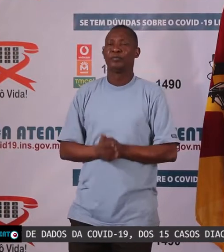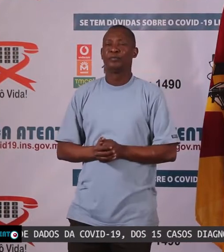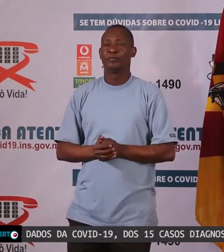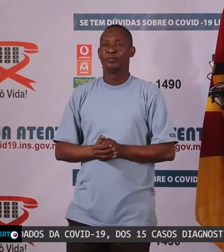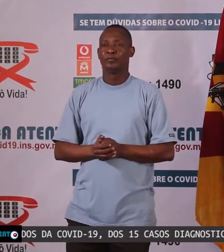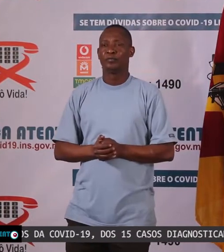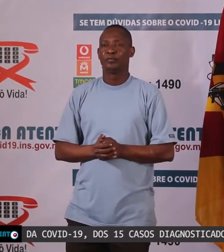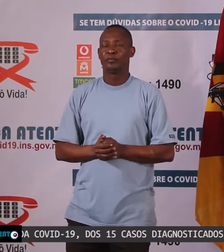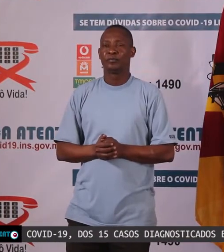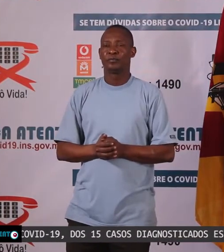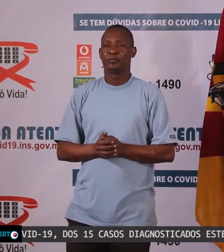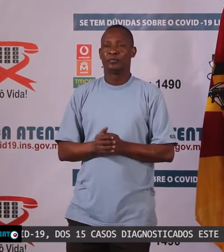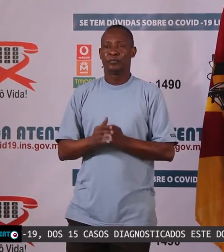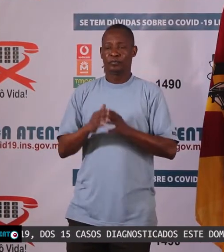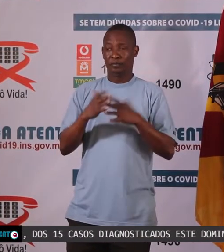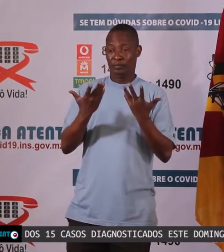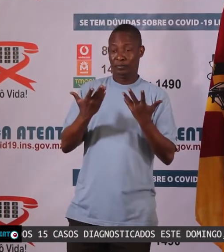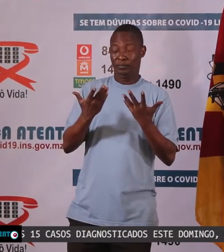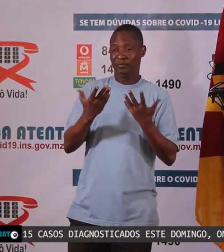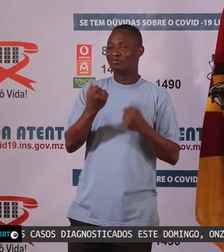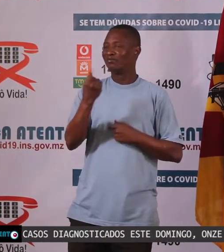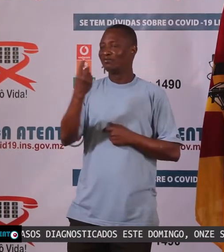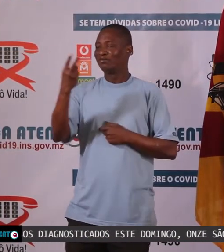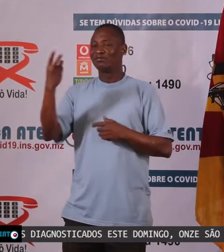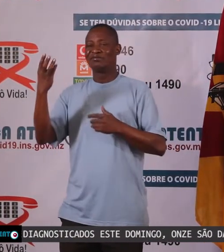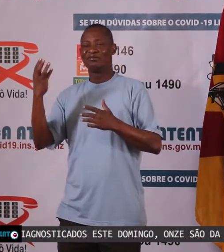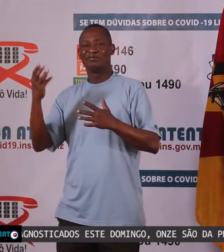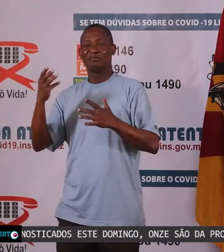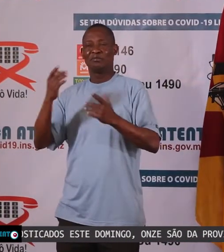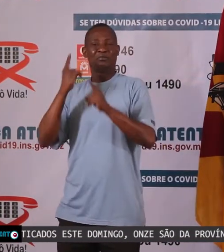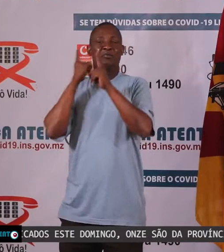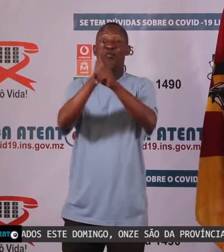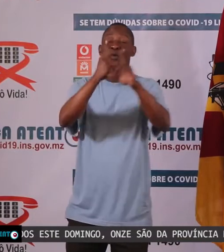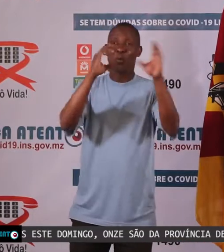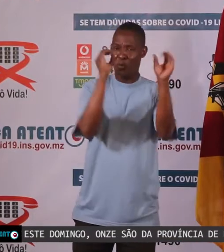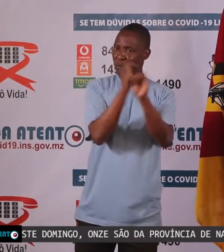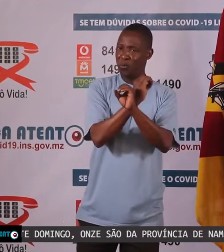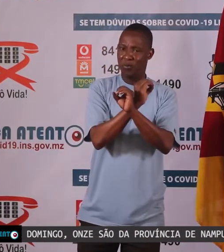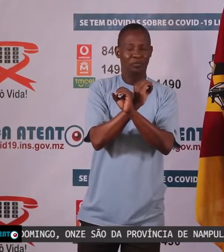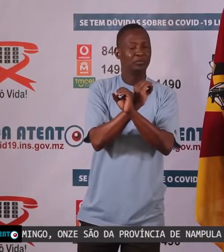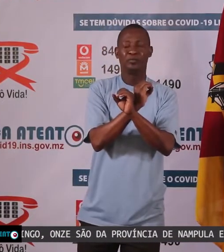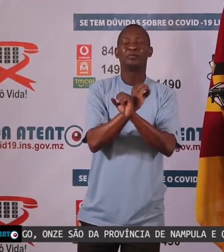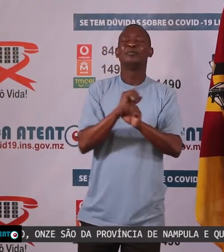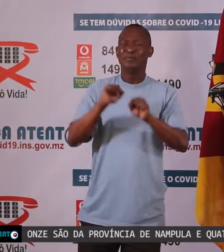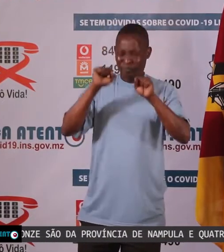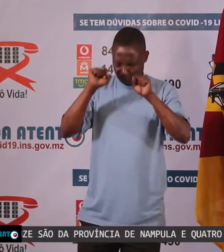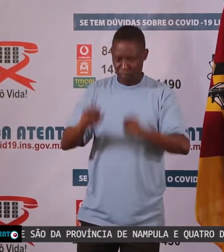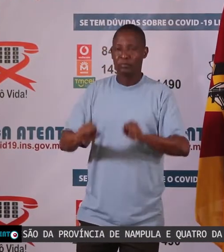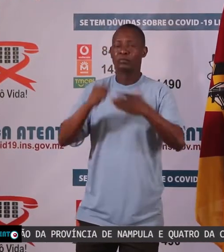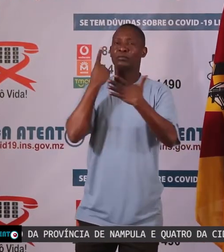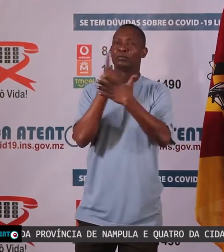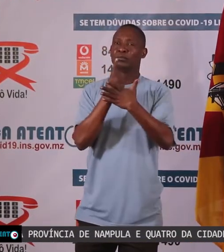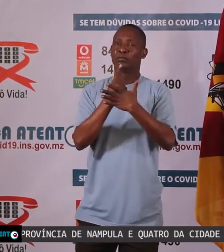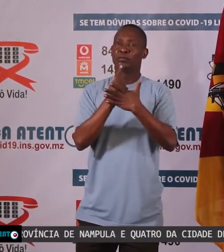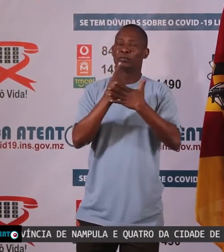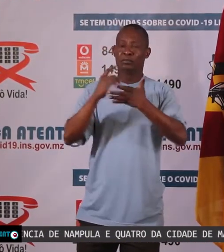Se algum momento deixamos alguém de fora, temos que envolver todos os parceiros-chave no